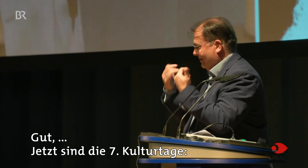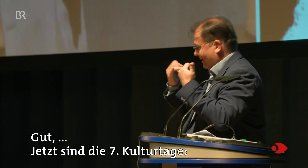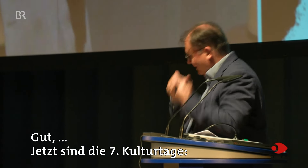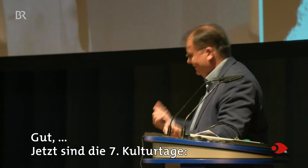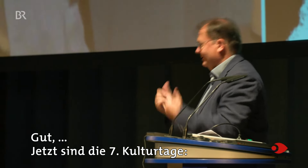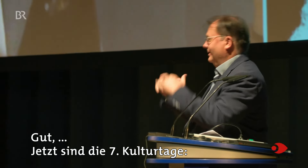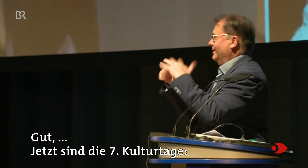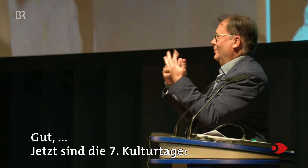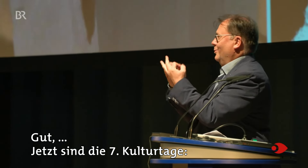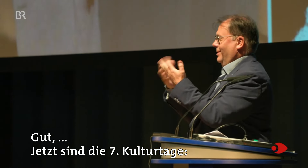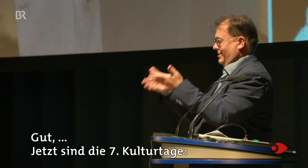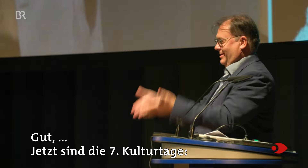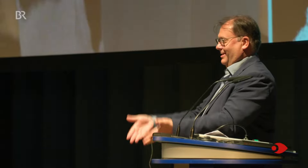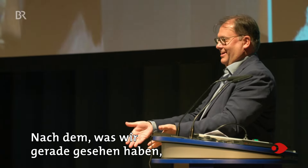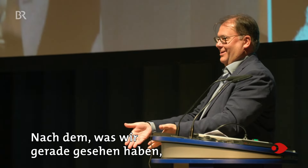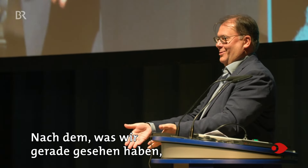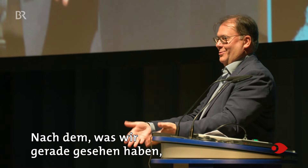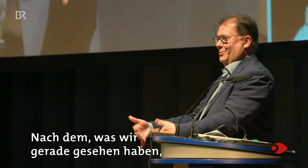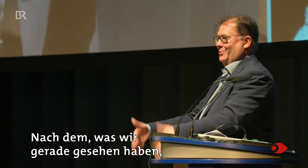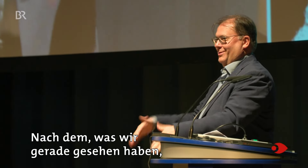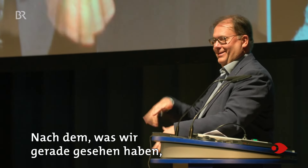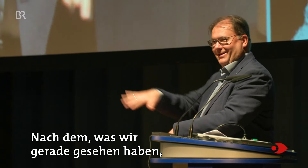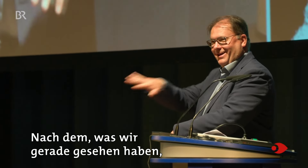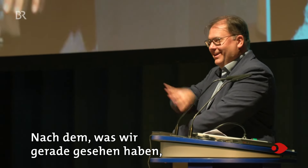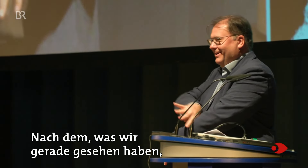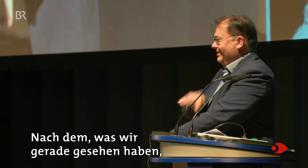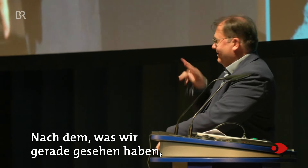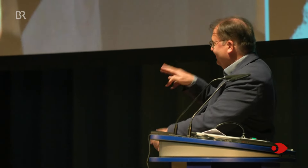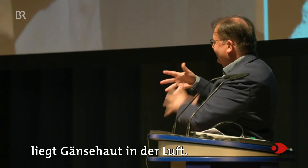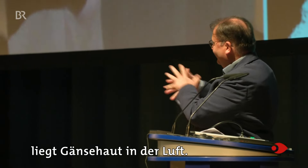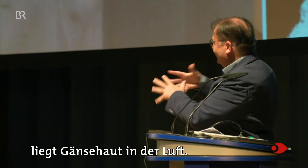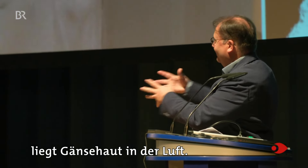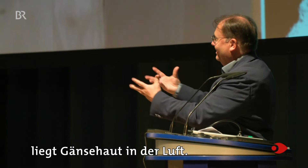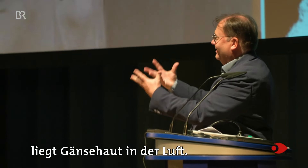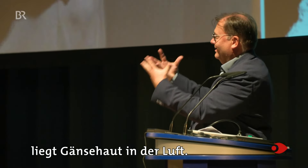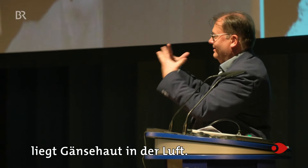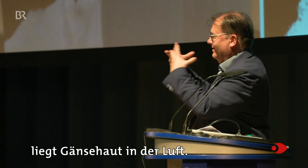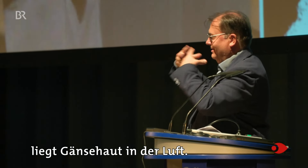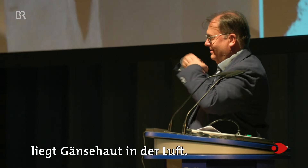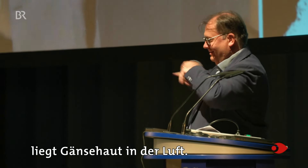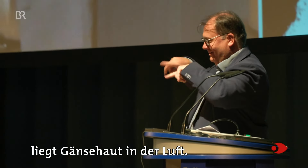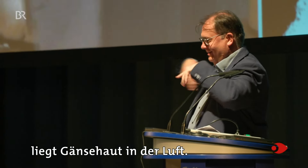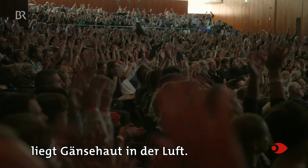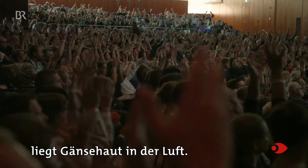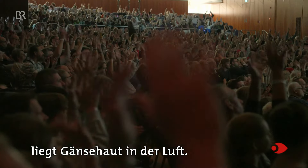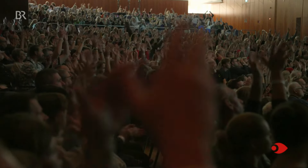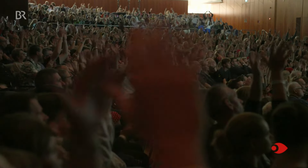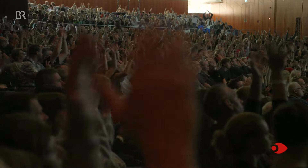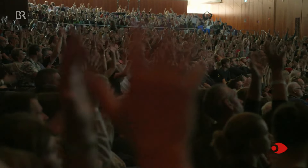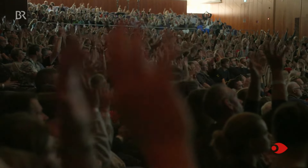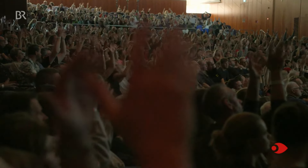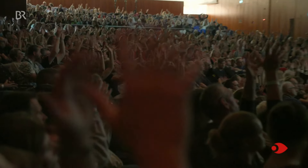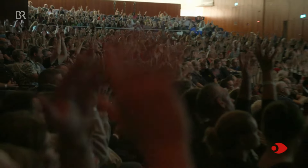Jetzt sind die 7. Kulturtage. Nach dem, was wir gerade gesehen haben, liegt Gänsehaut in der Luft.